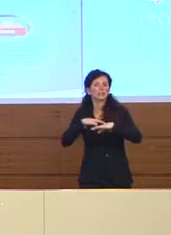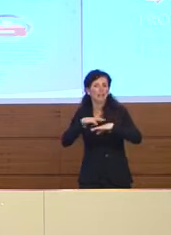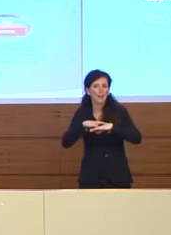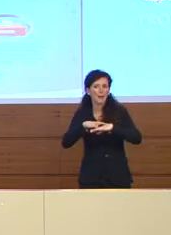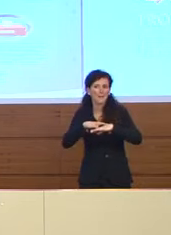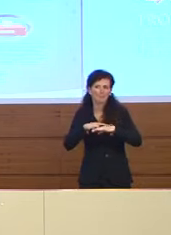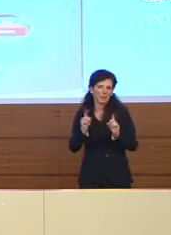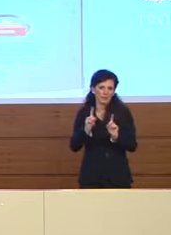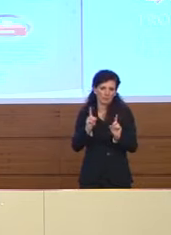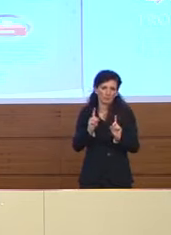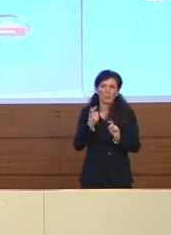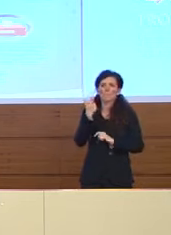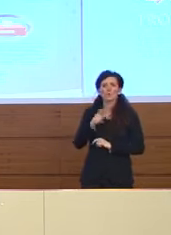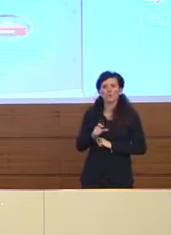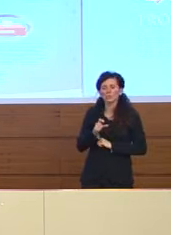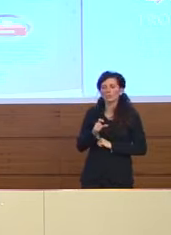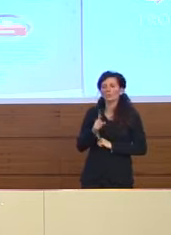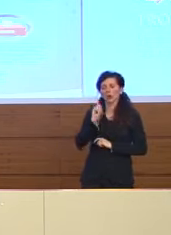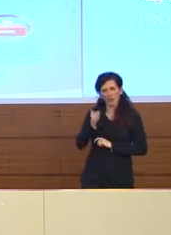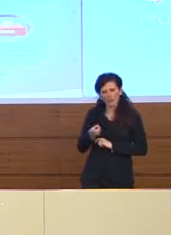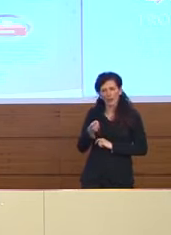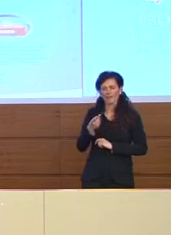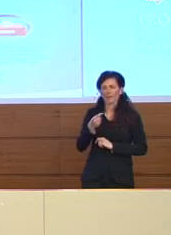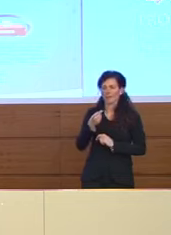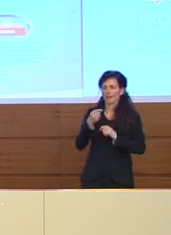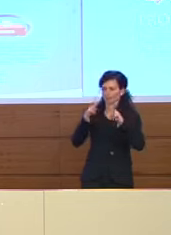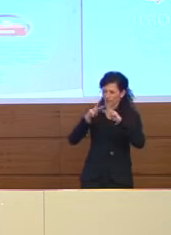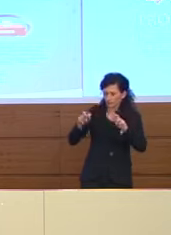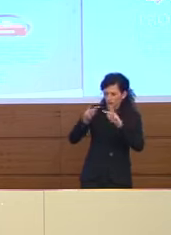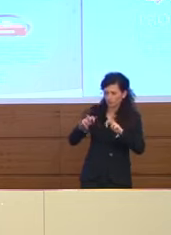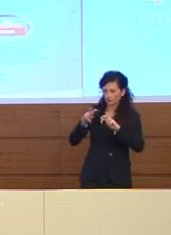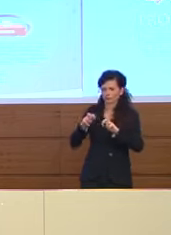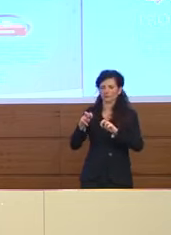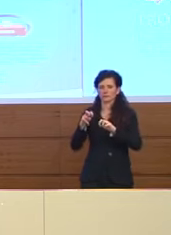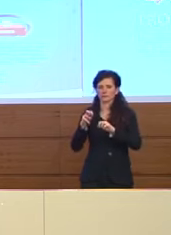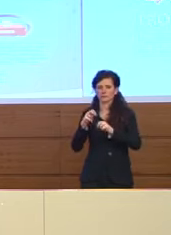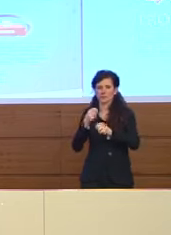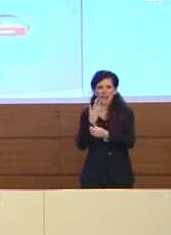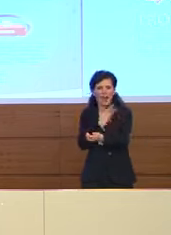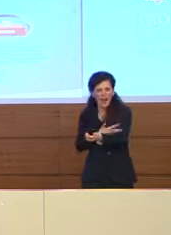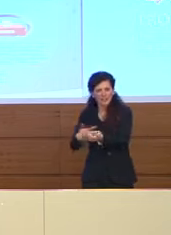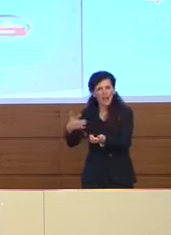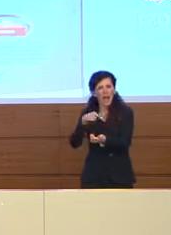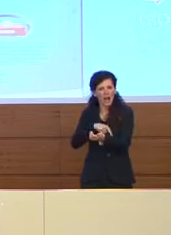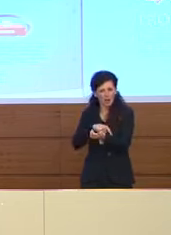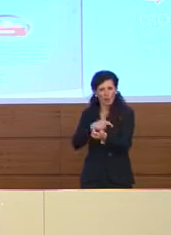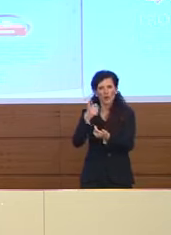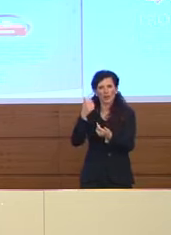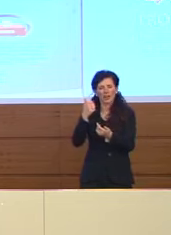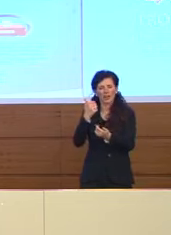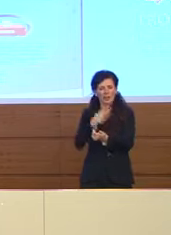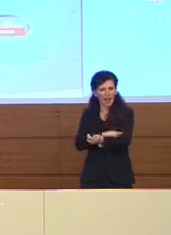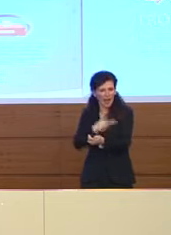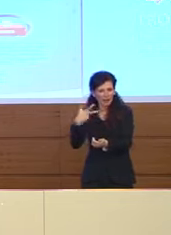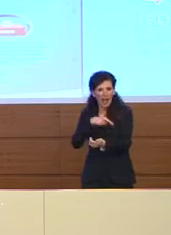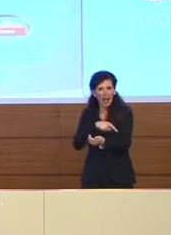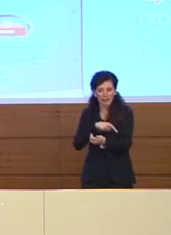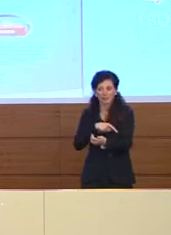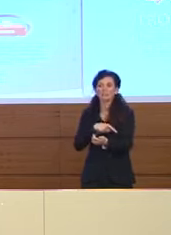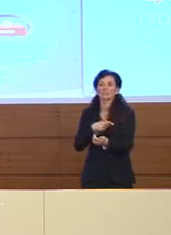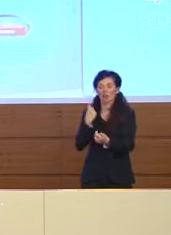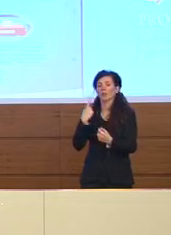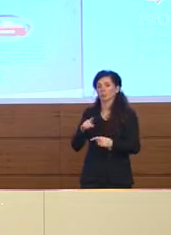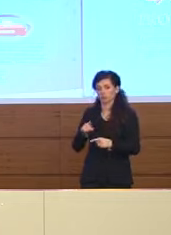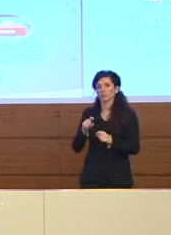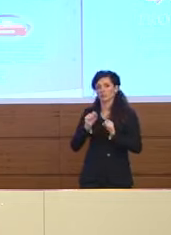analisi compiute su quello che questo studio di sieroprevalenza che viene condotto sulla popolazione italiana